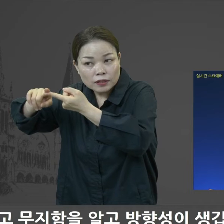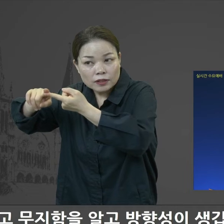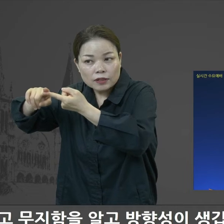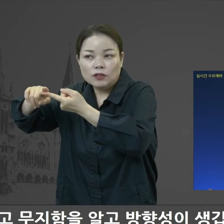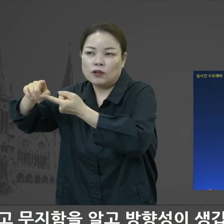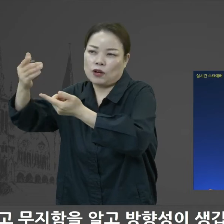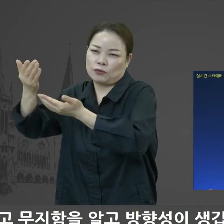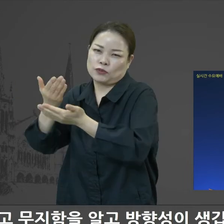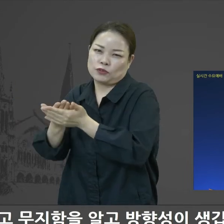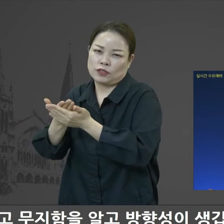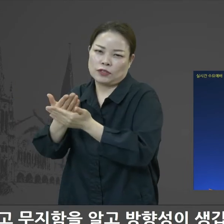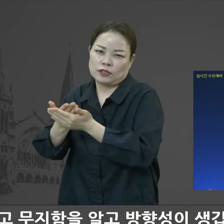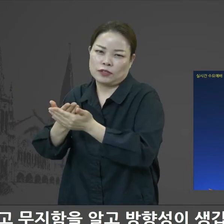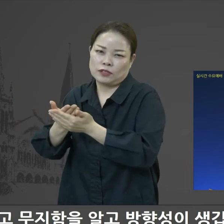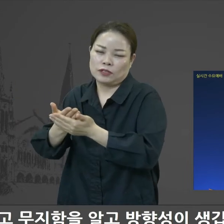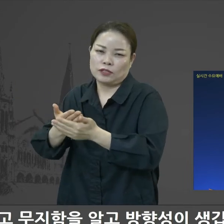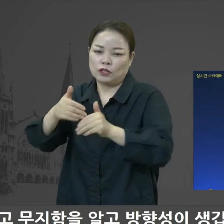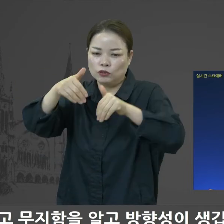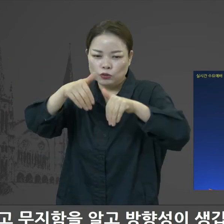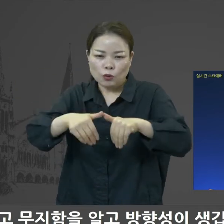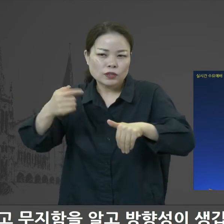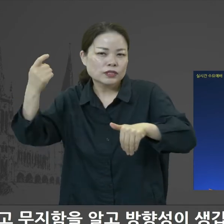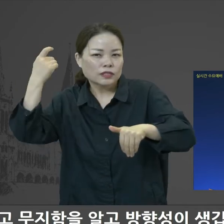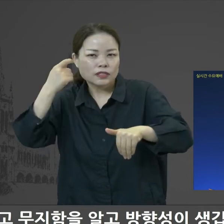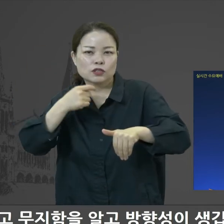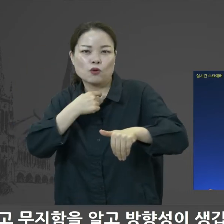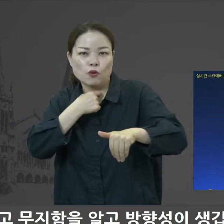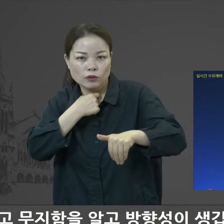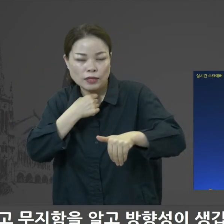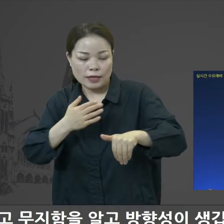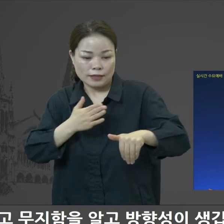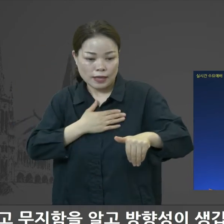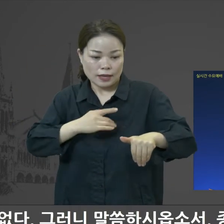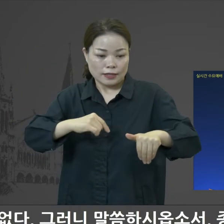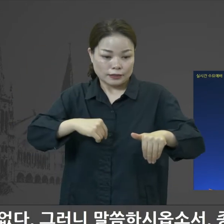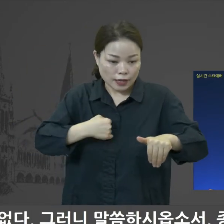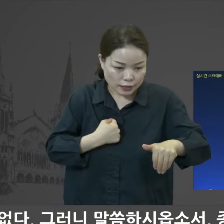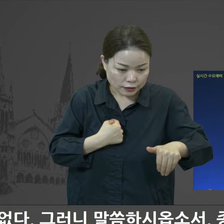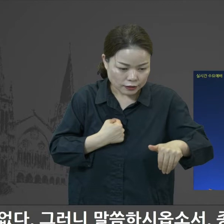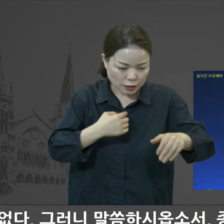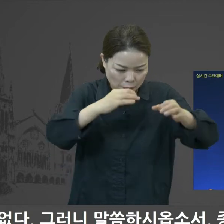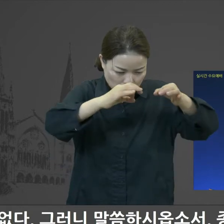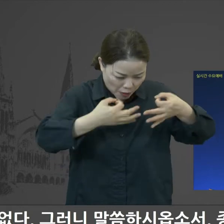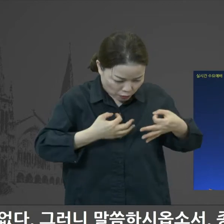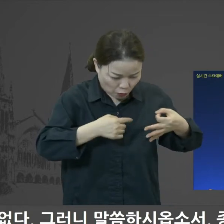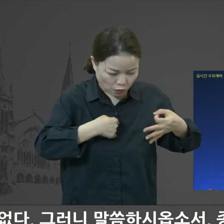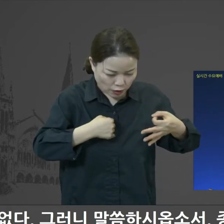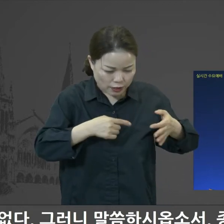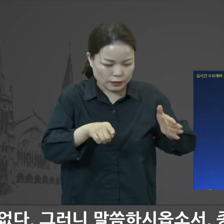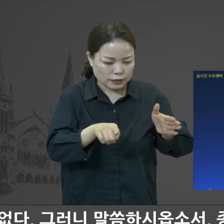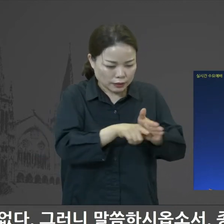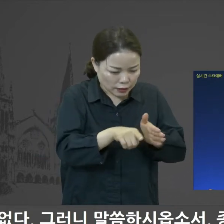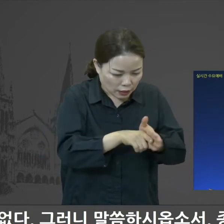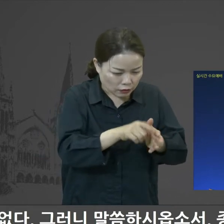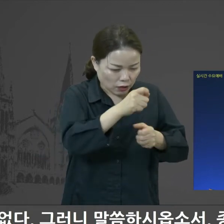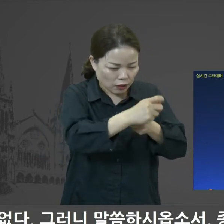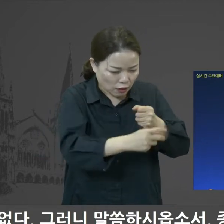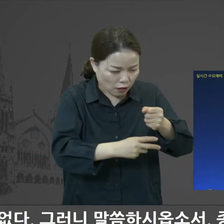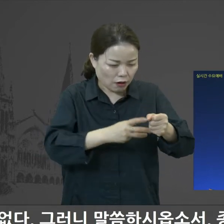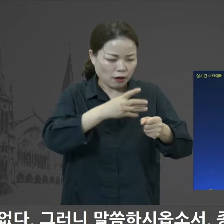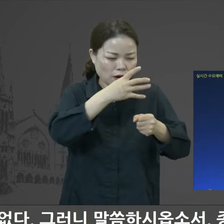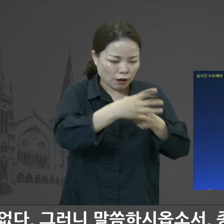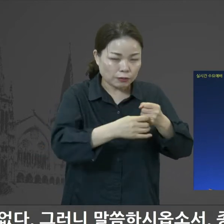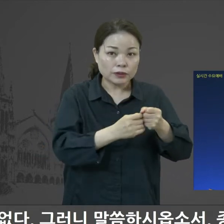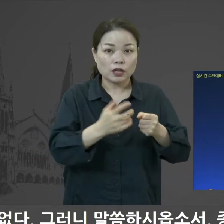말씀하시옵소서. 종이 듣겠나이다. 내 자신의 연수를 보아도, 내 신앙의 연수를 보아도